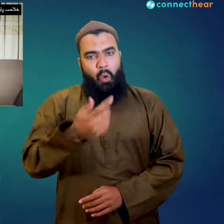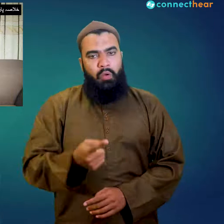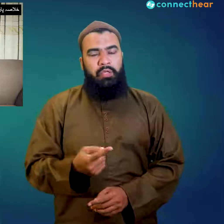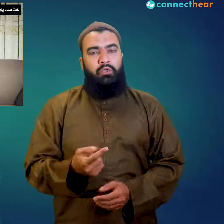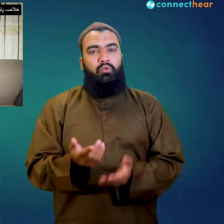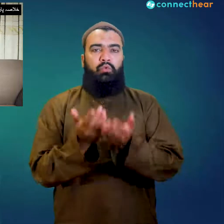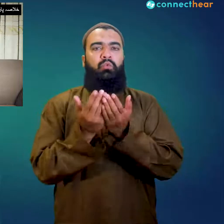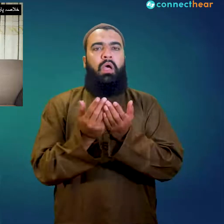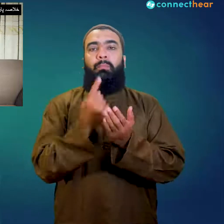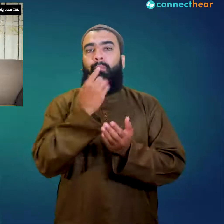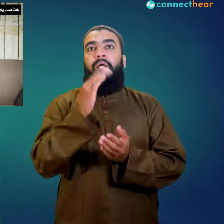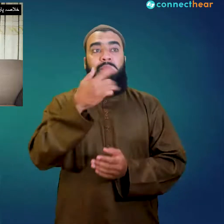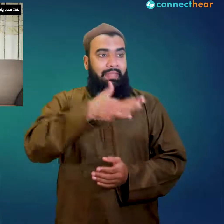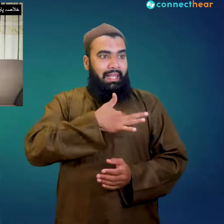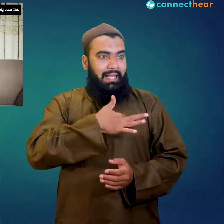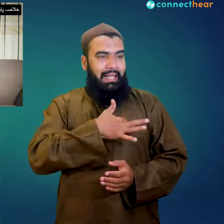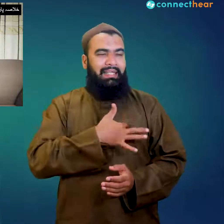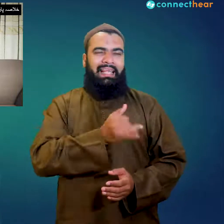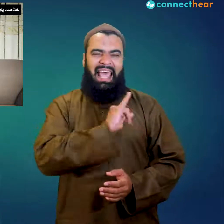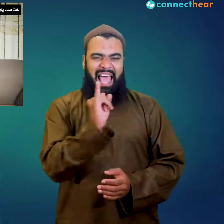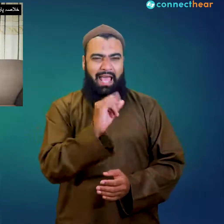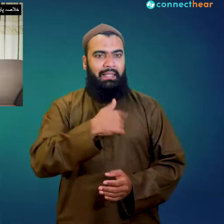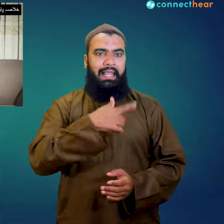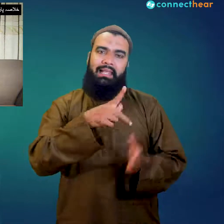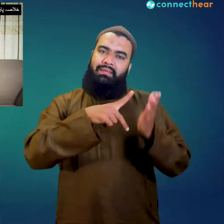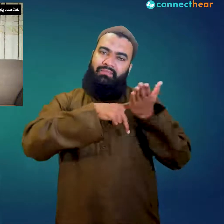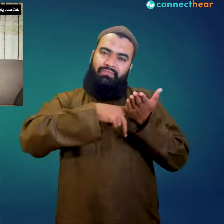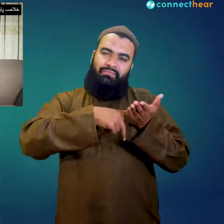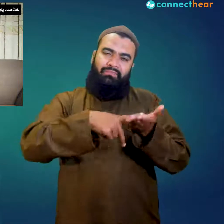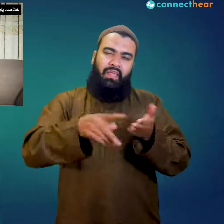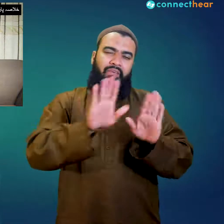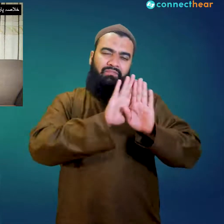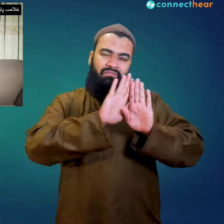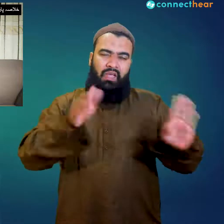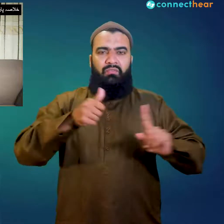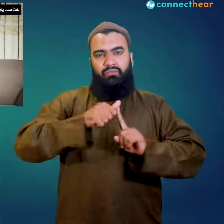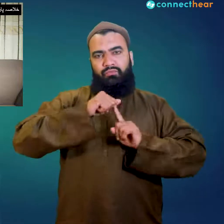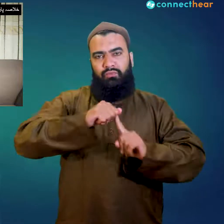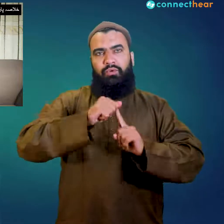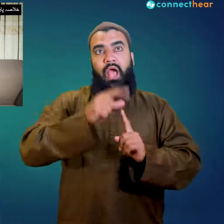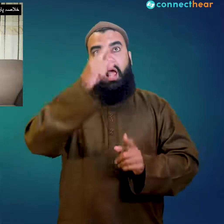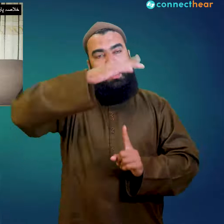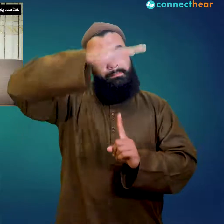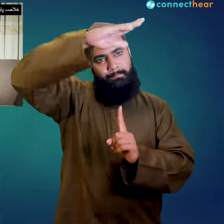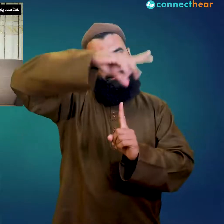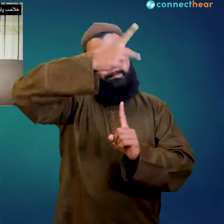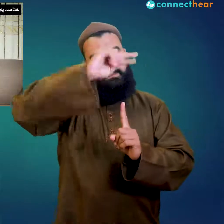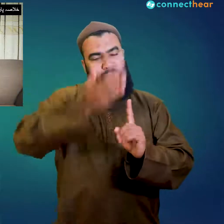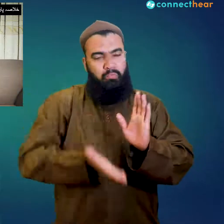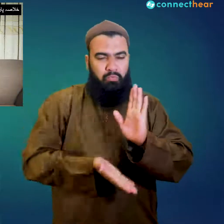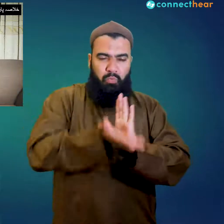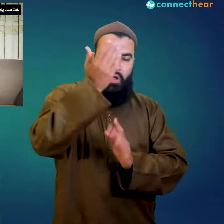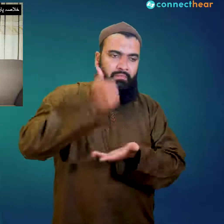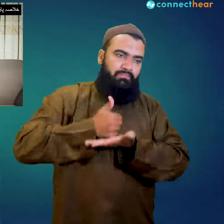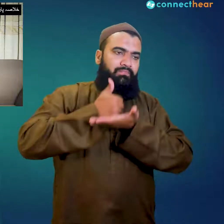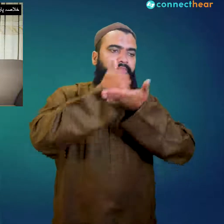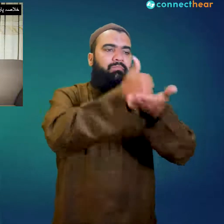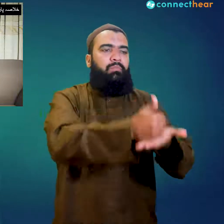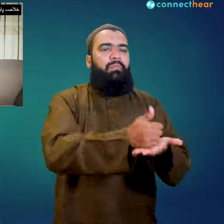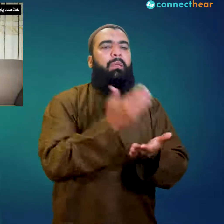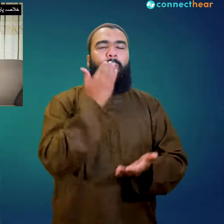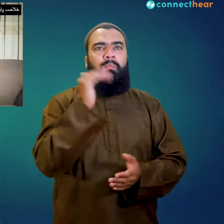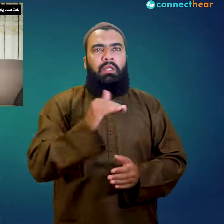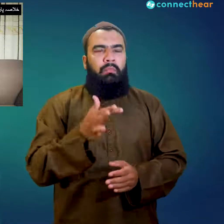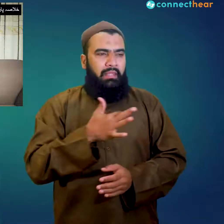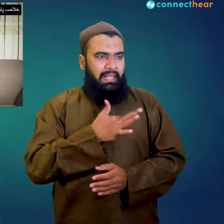نصرت تقوی سے حاصل ہوگی، اور آخر میں جو فرمایا کہ لعلکم تفلحون، تمہیں فلاح بھی اسی ذریعے سے ملے گی، انہی